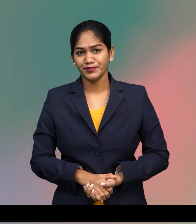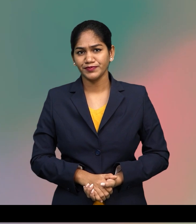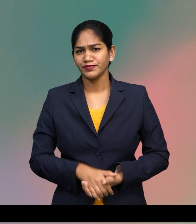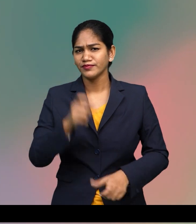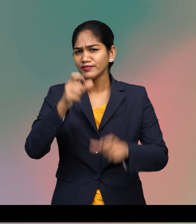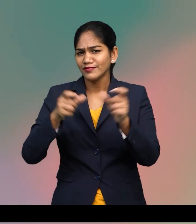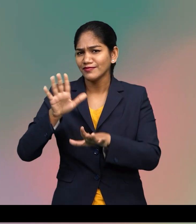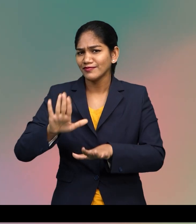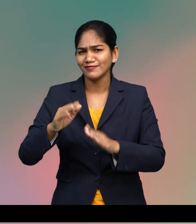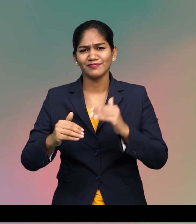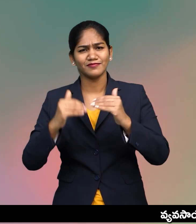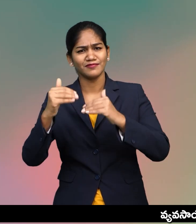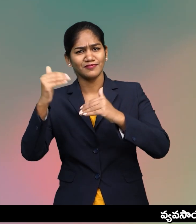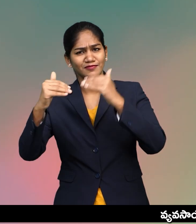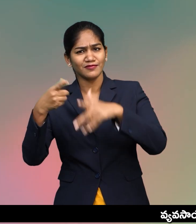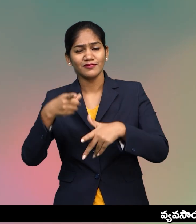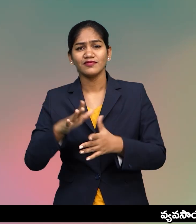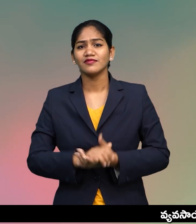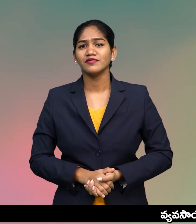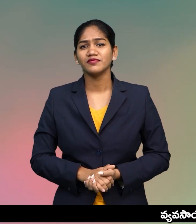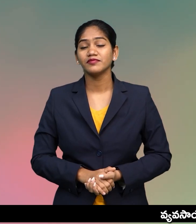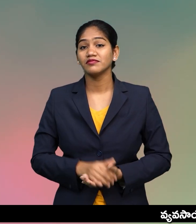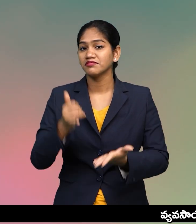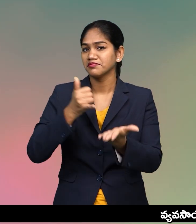ప్రజలు ఎక్కువగా వ్యవసాయేతర పనులను చేపట్టారు